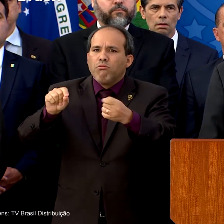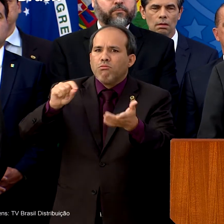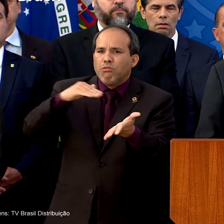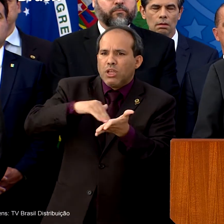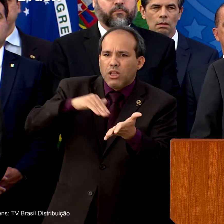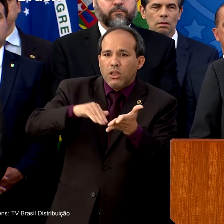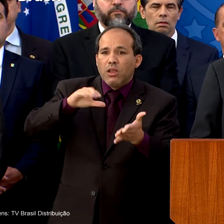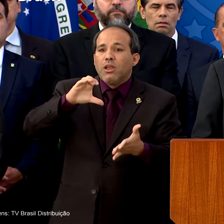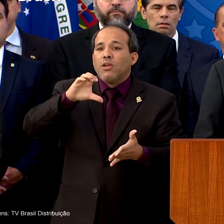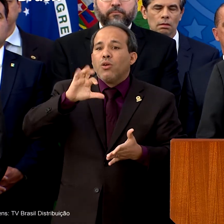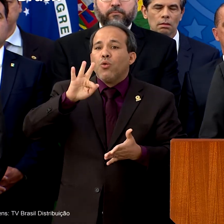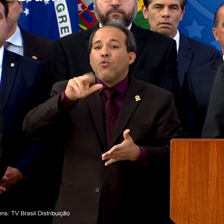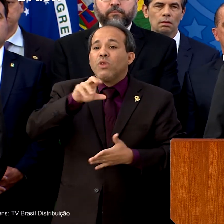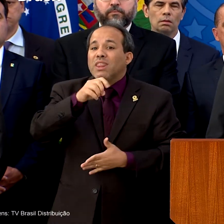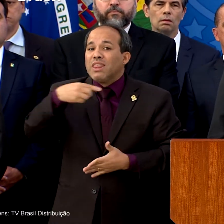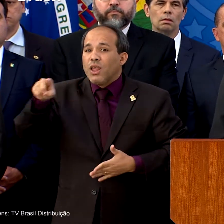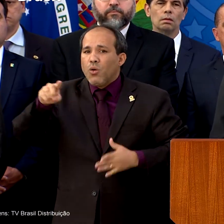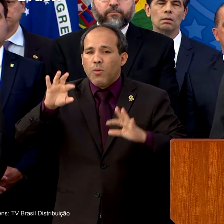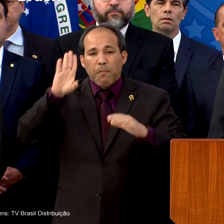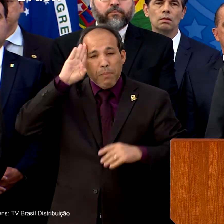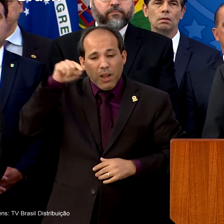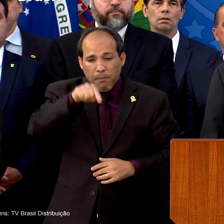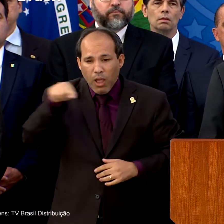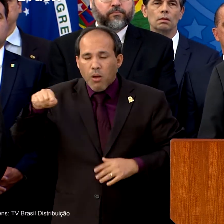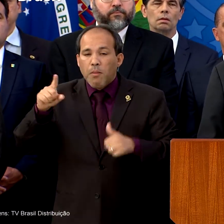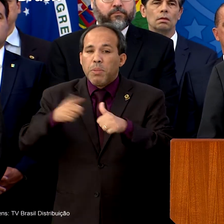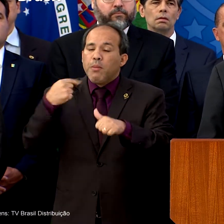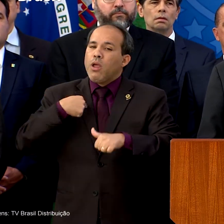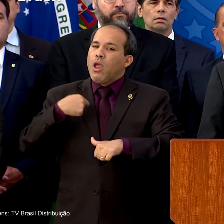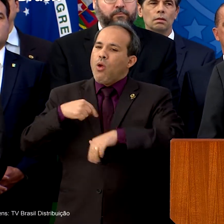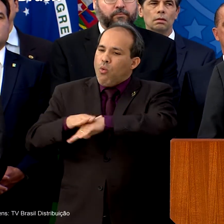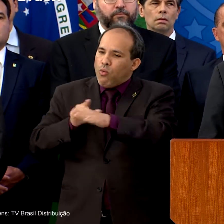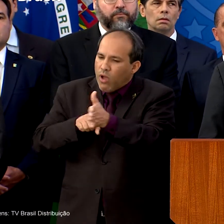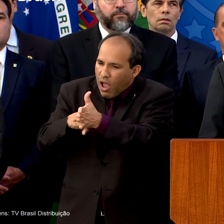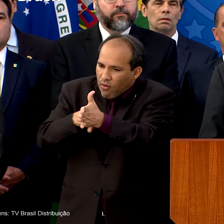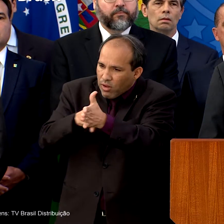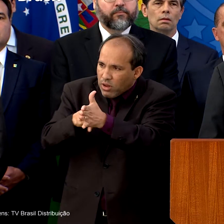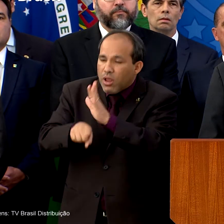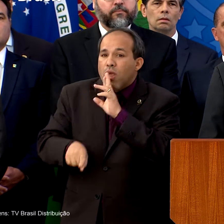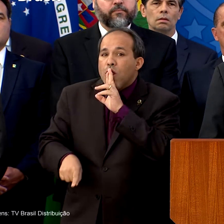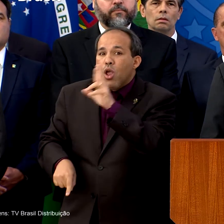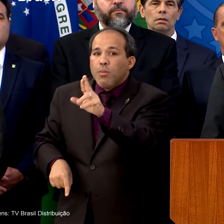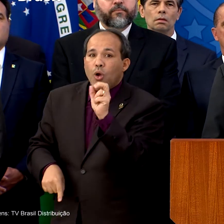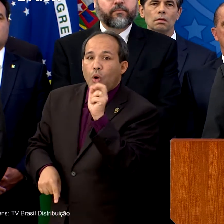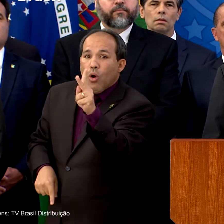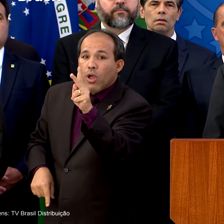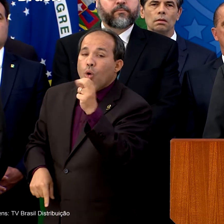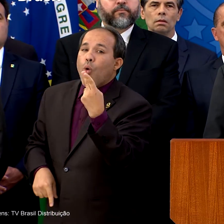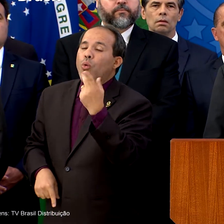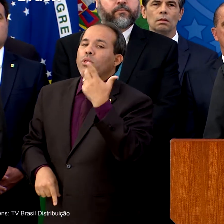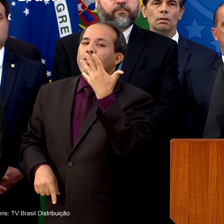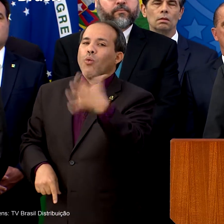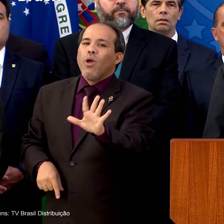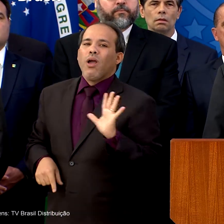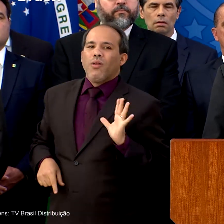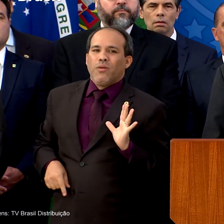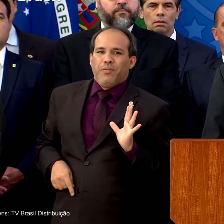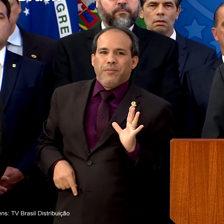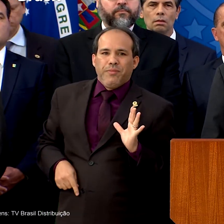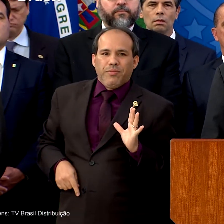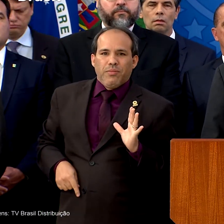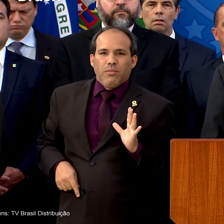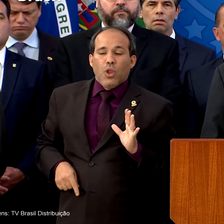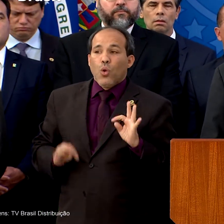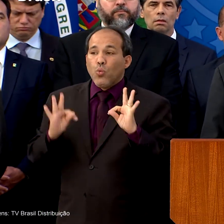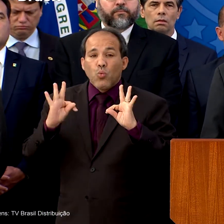tenho que passar pelas minhas mãos e eu daria um sinal verde ou não há